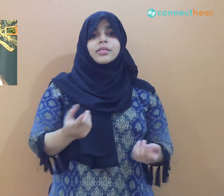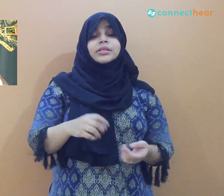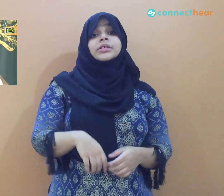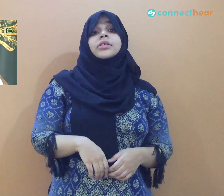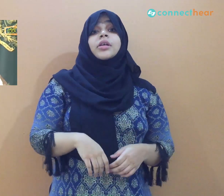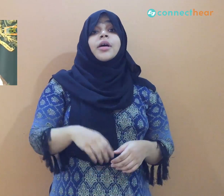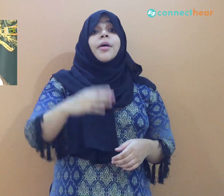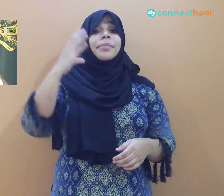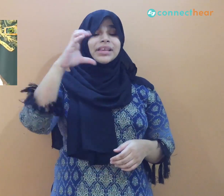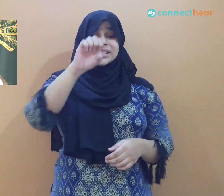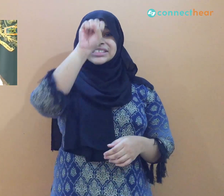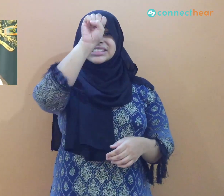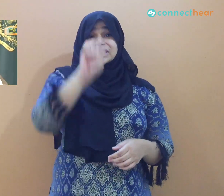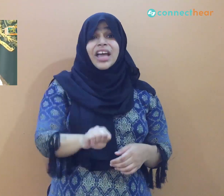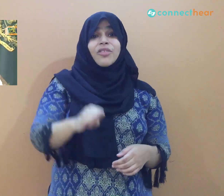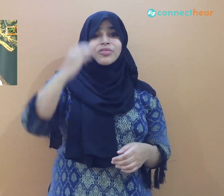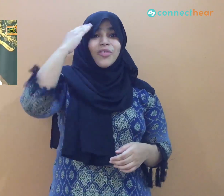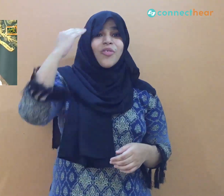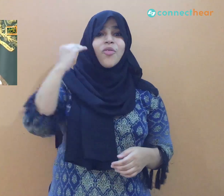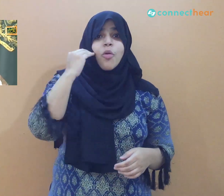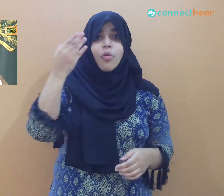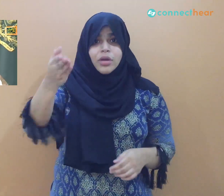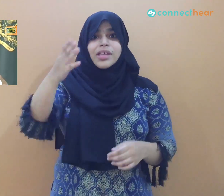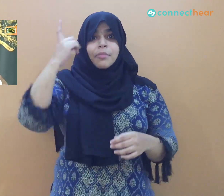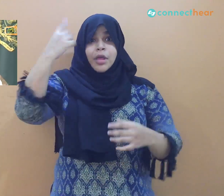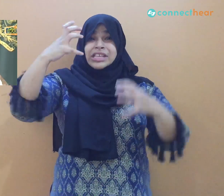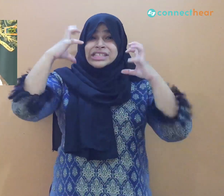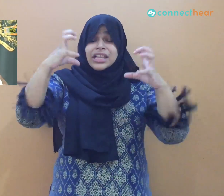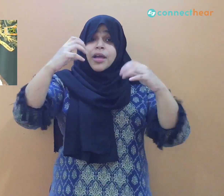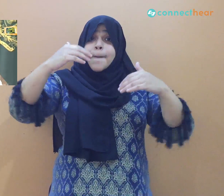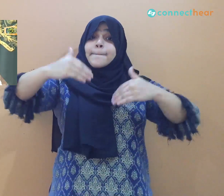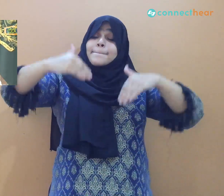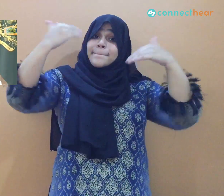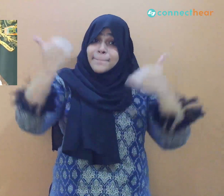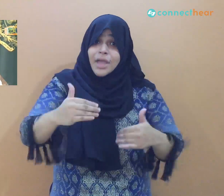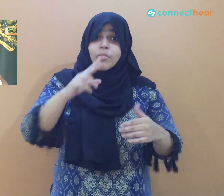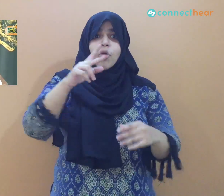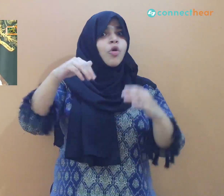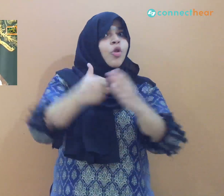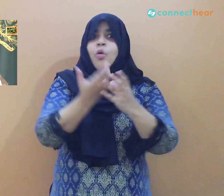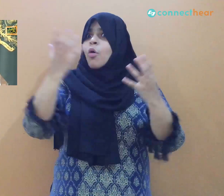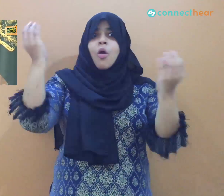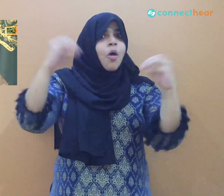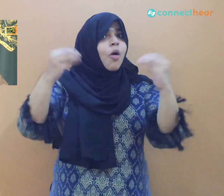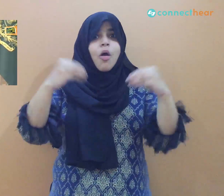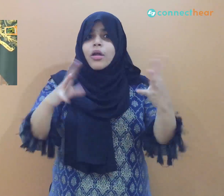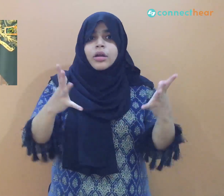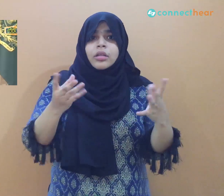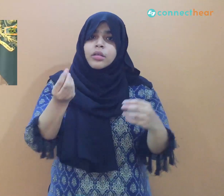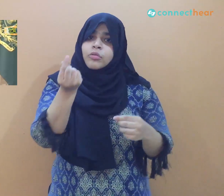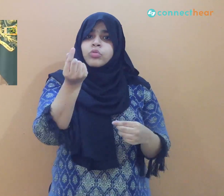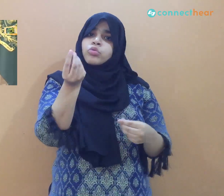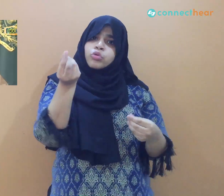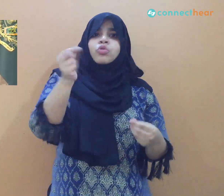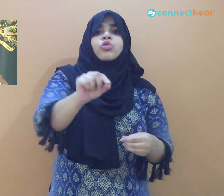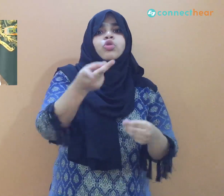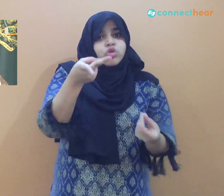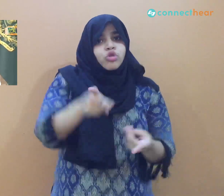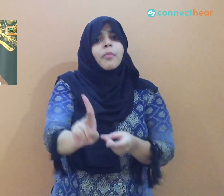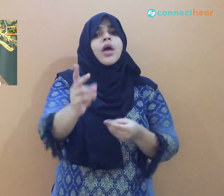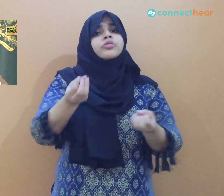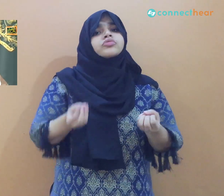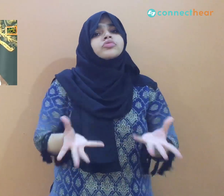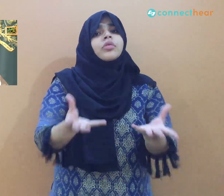کوریا جس نے لاک ڈاؤن کر کے فلیٹ کرو کر دی تھی، مطلب یہ کہ کوئی نئے کیسز نہیں آ رہے تھے، وہاں ایک دم پھر سے کیسز شروع ہو